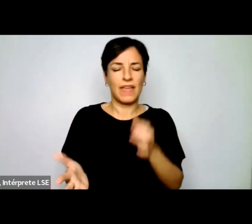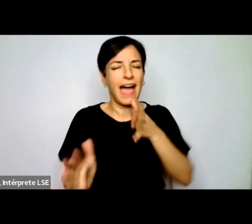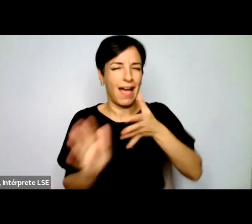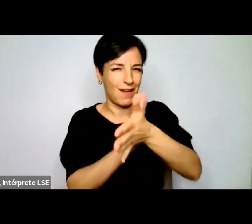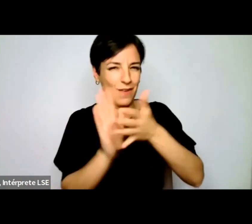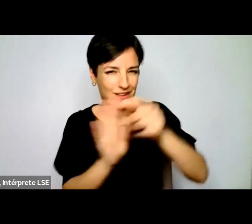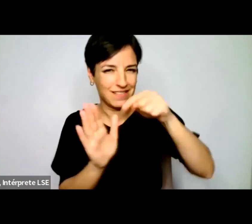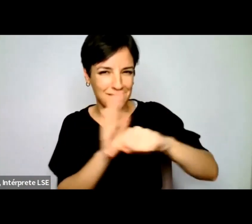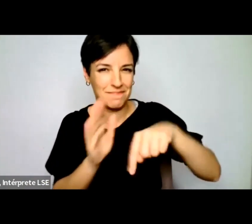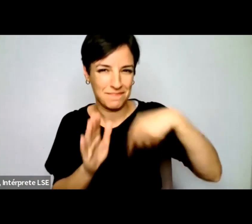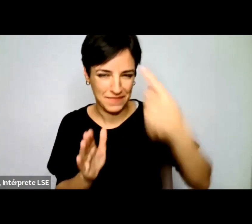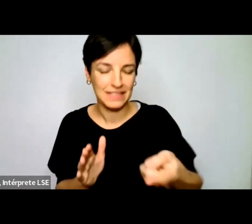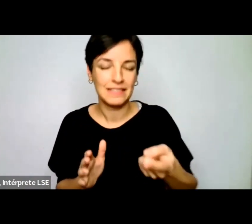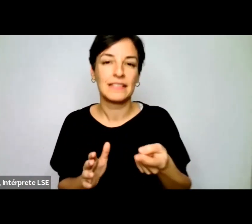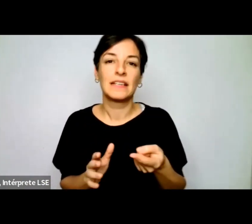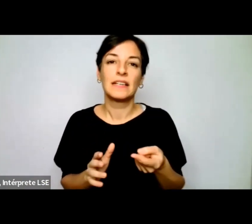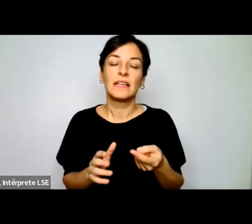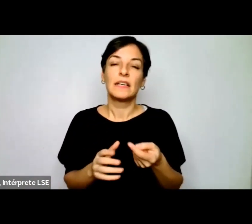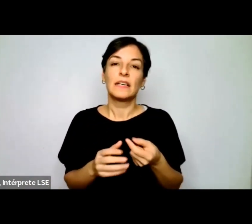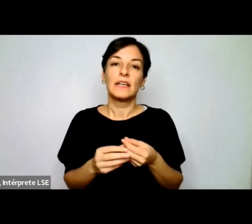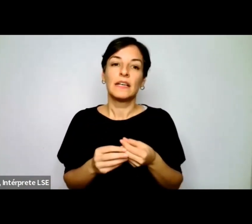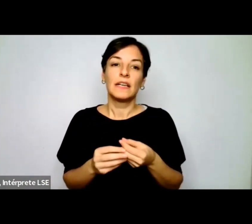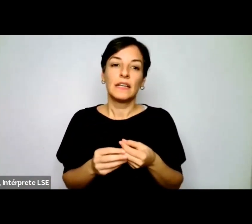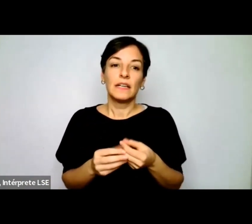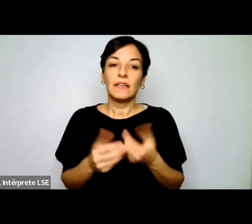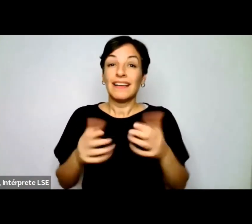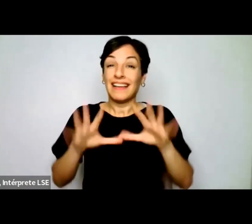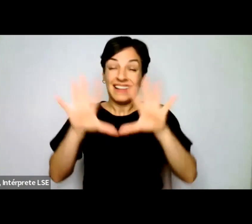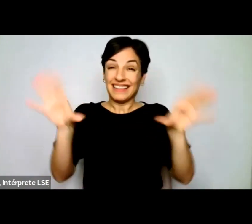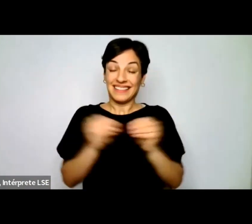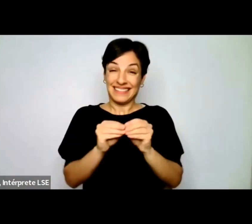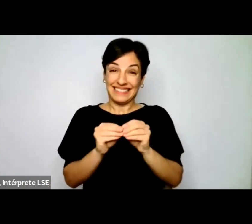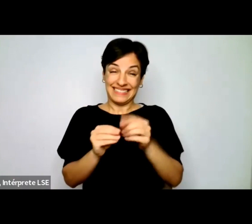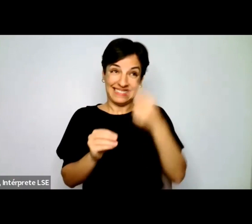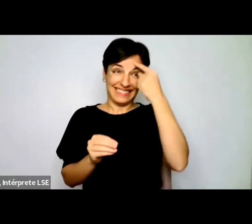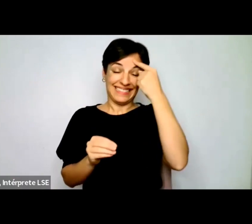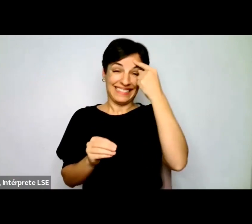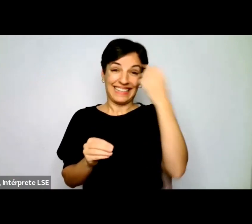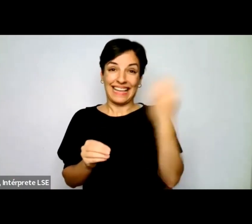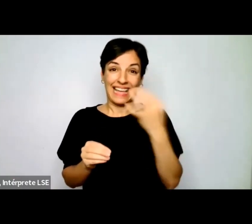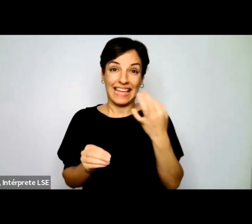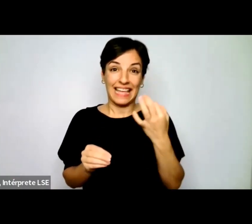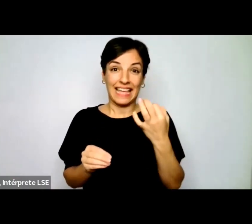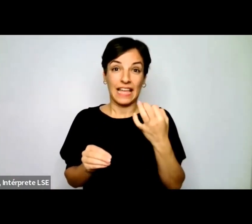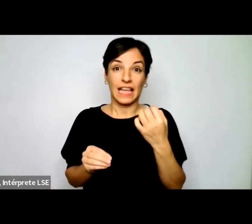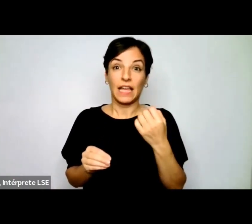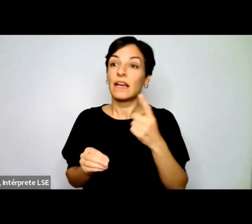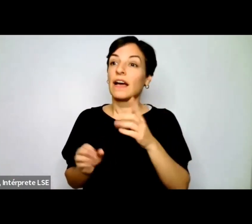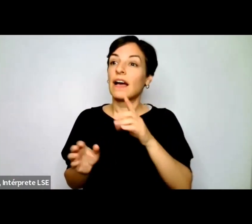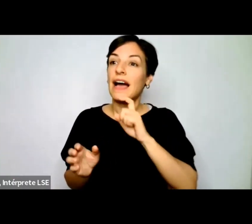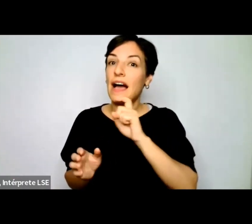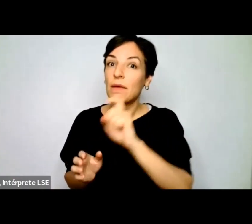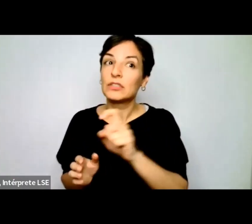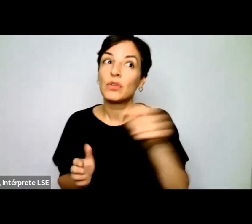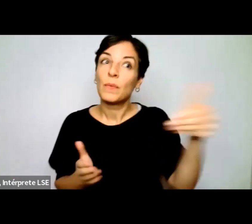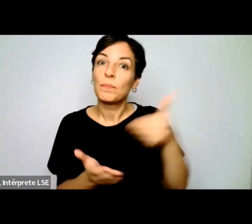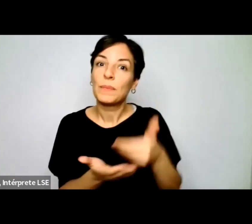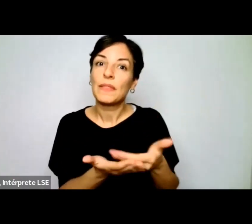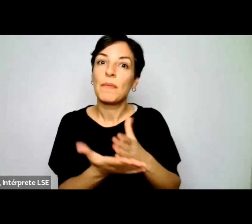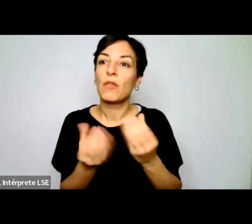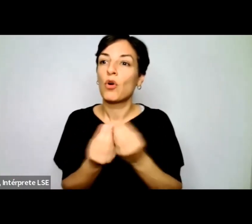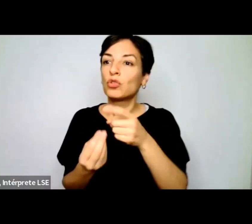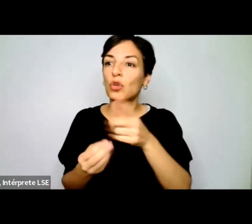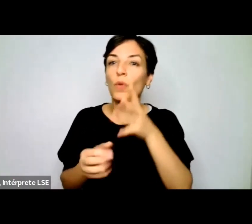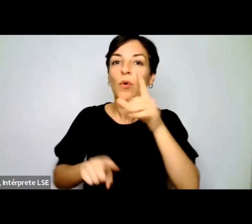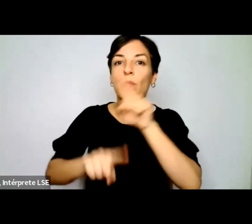continuación comentar otra cosita. Al final la idea es eso, ¿no? Pues que ellos también se queden tranquilos de qué es